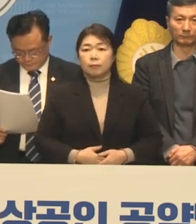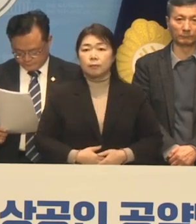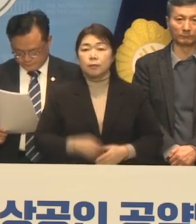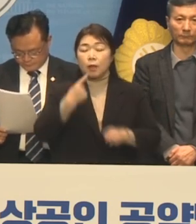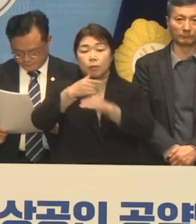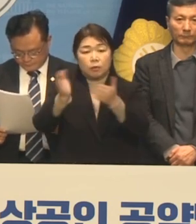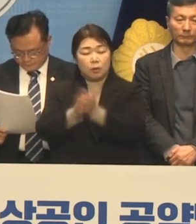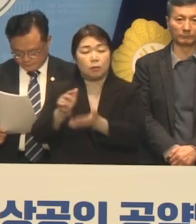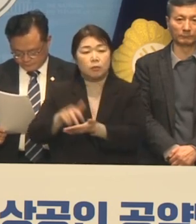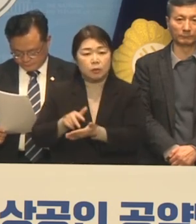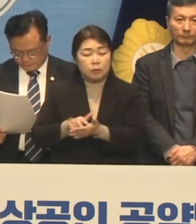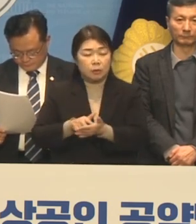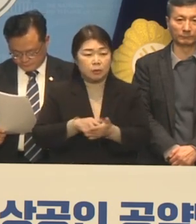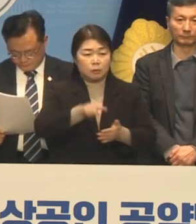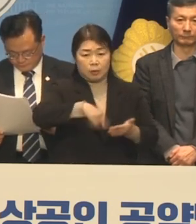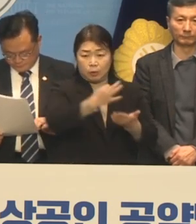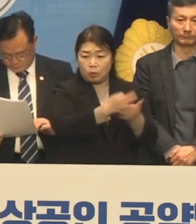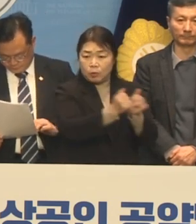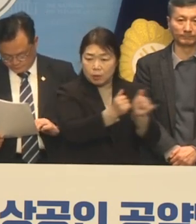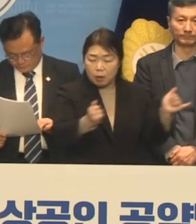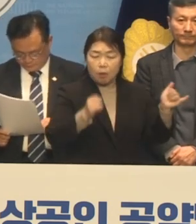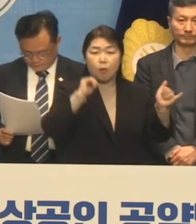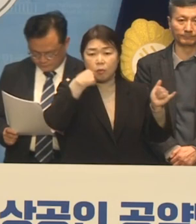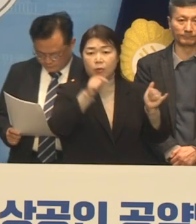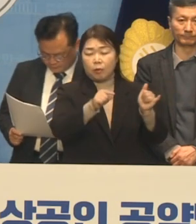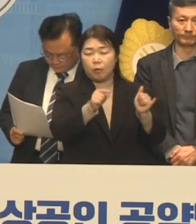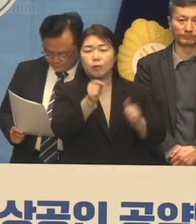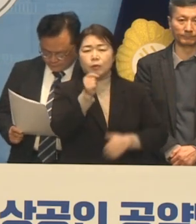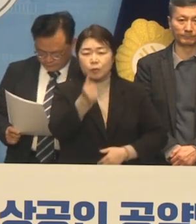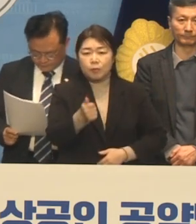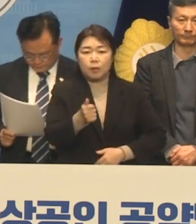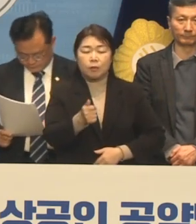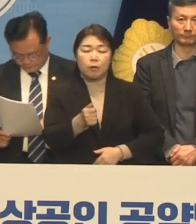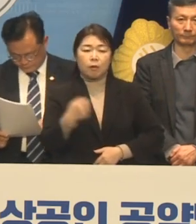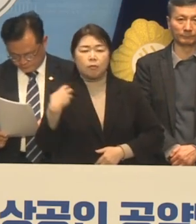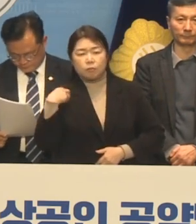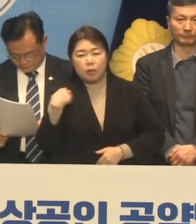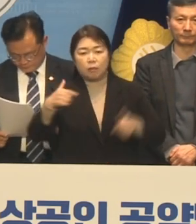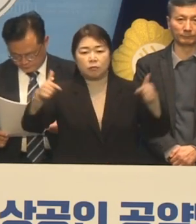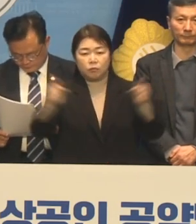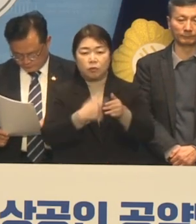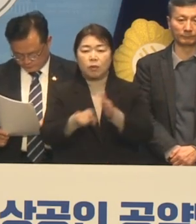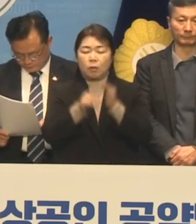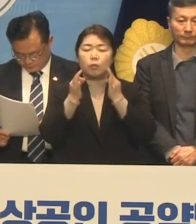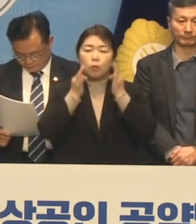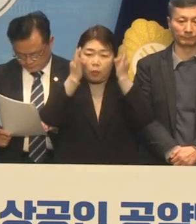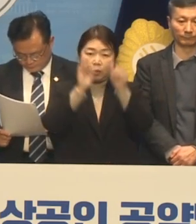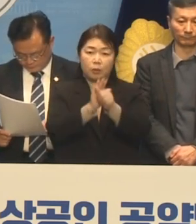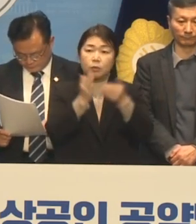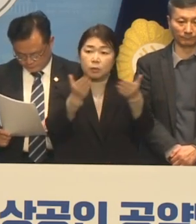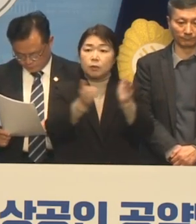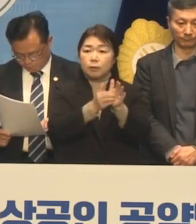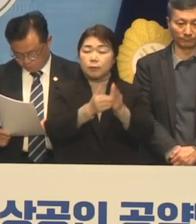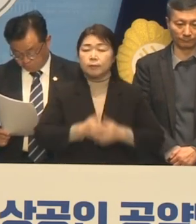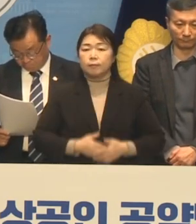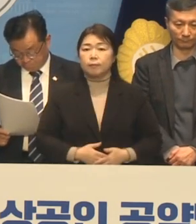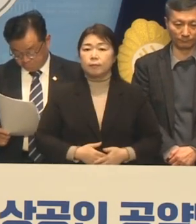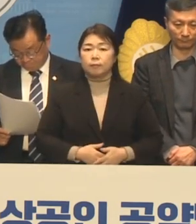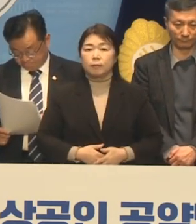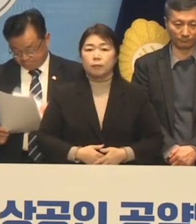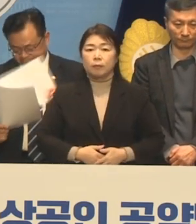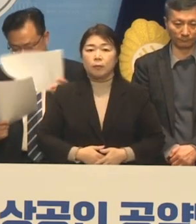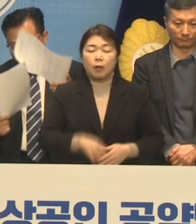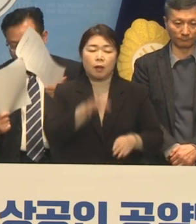더불어민주당은 소상공인 자영업자들의 어려움을 조금이나마 들어드리기 위해 노력해왔습니다. 소비